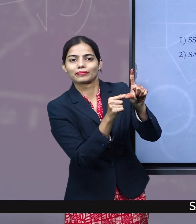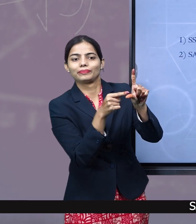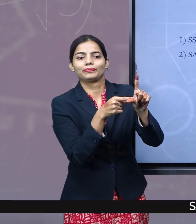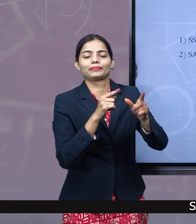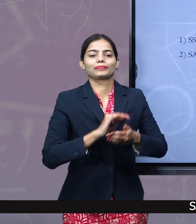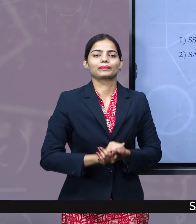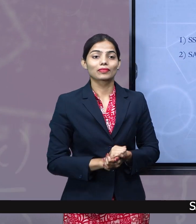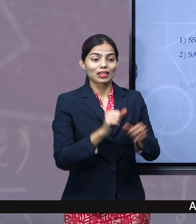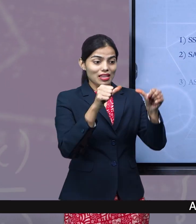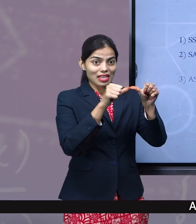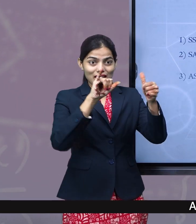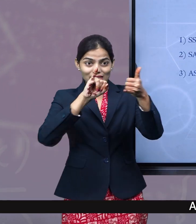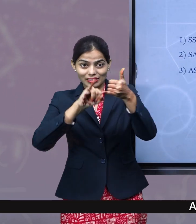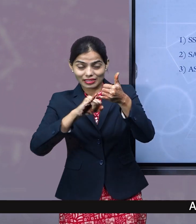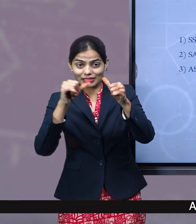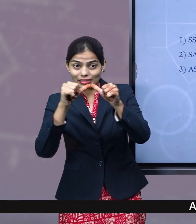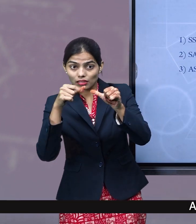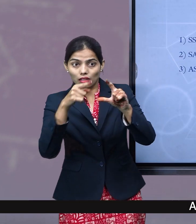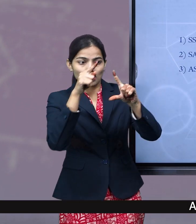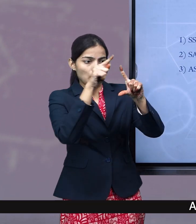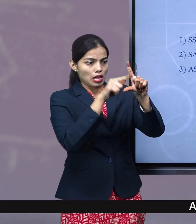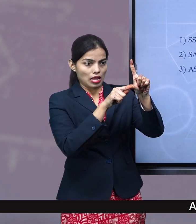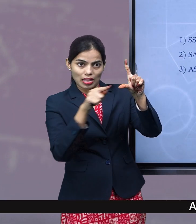बाजू, ASA कोन बाजू कोन,